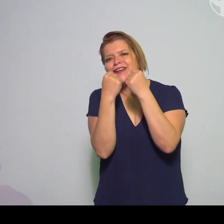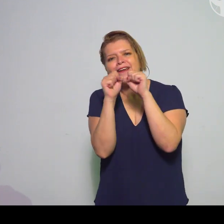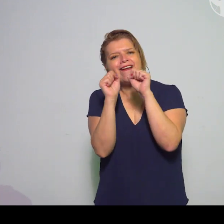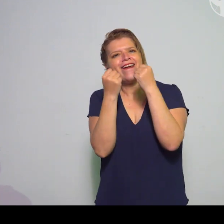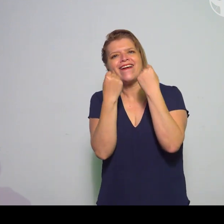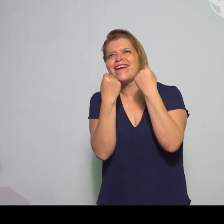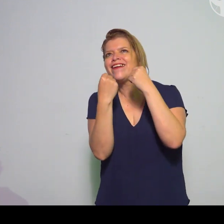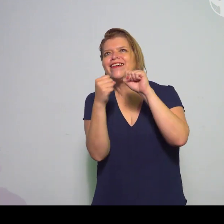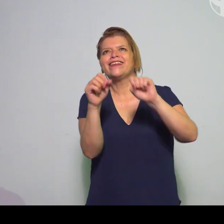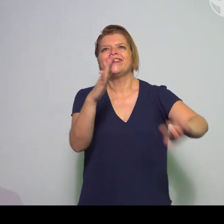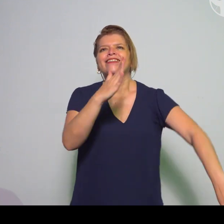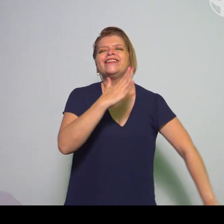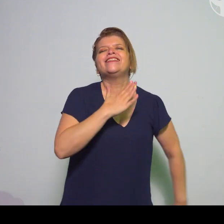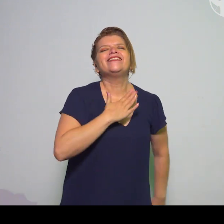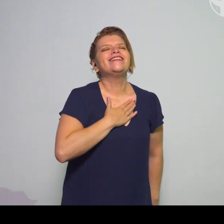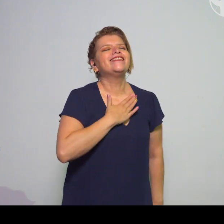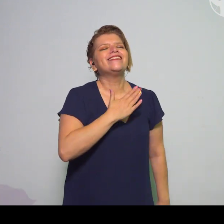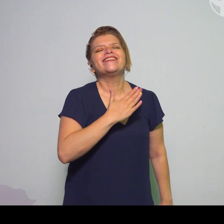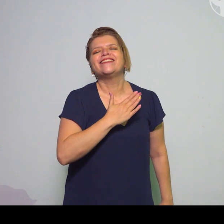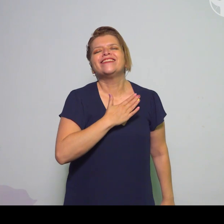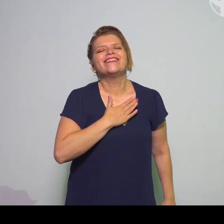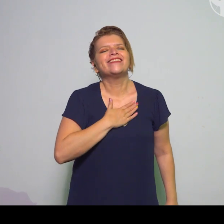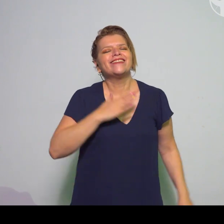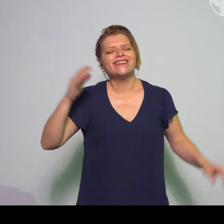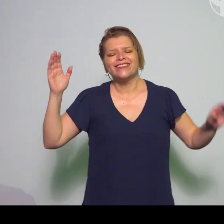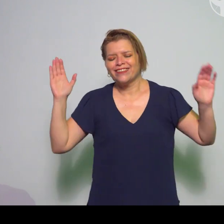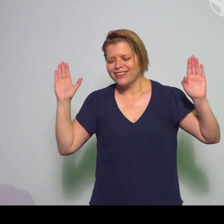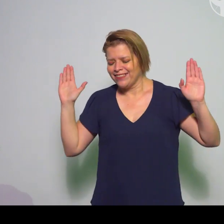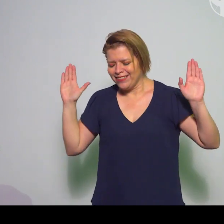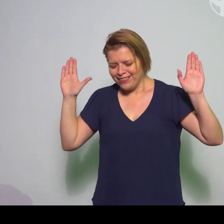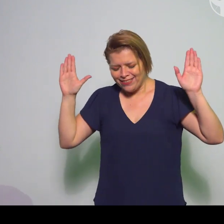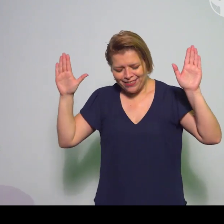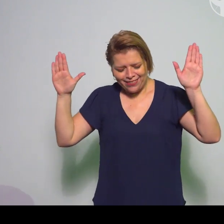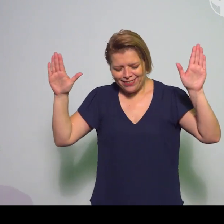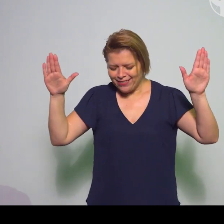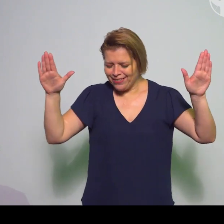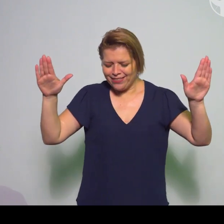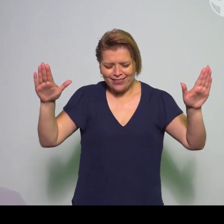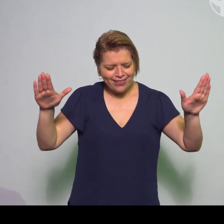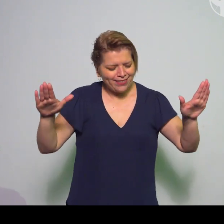obrando en mí, te adoraré,